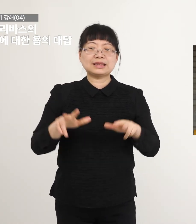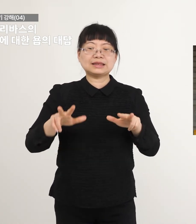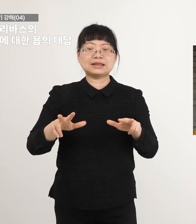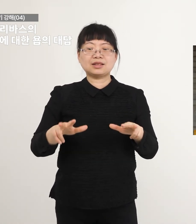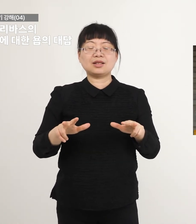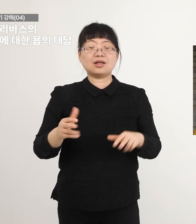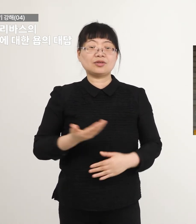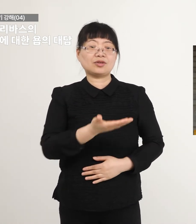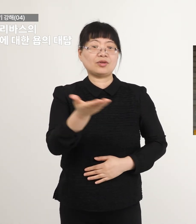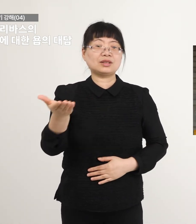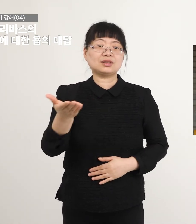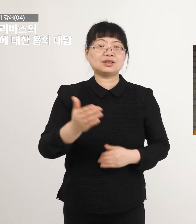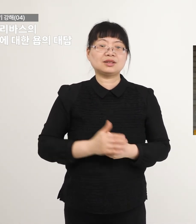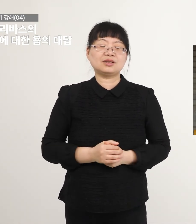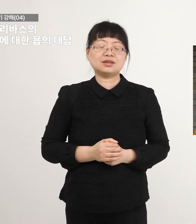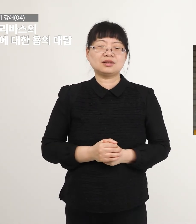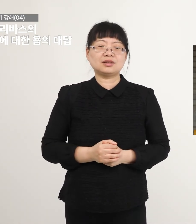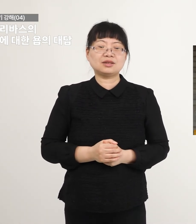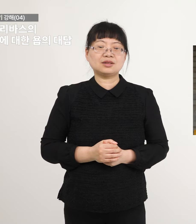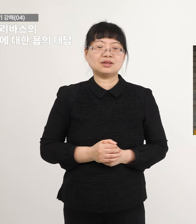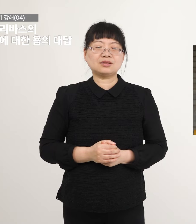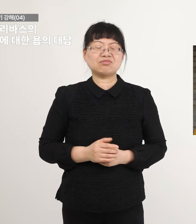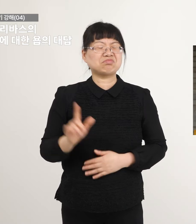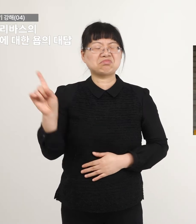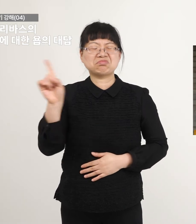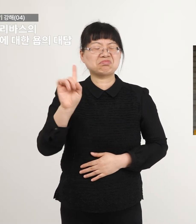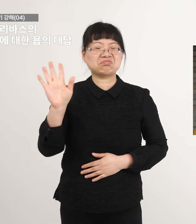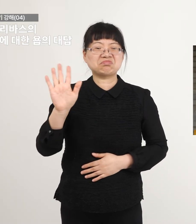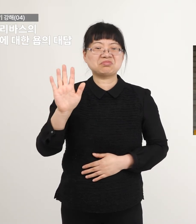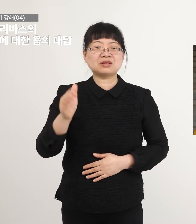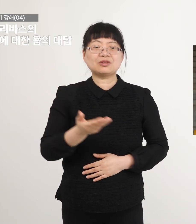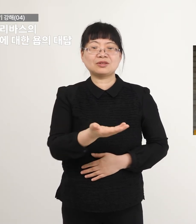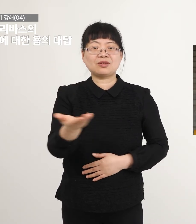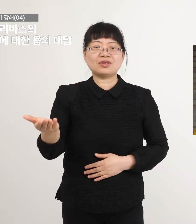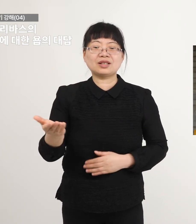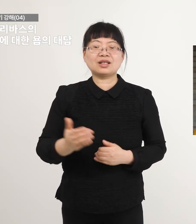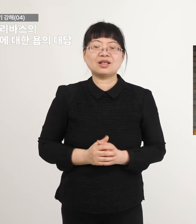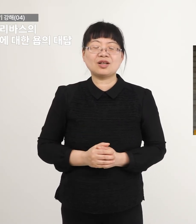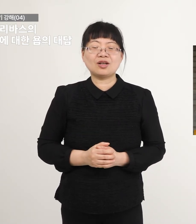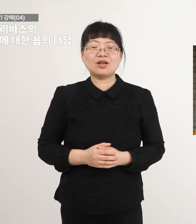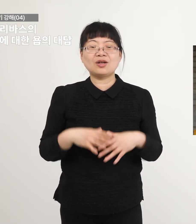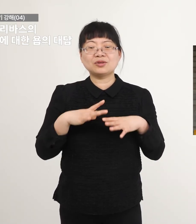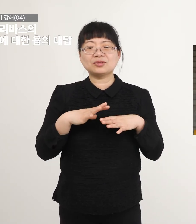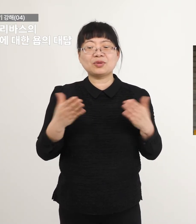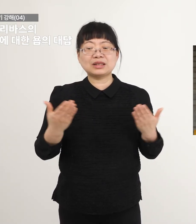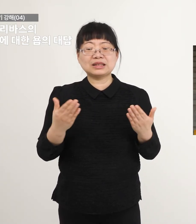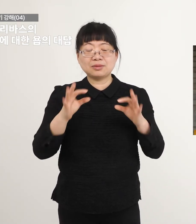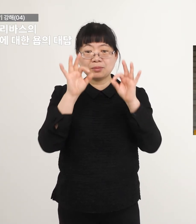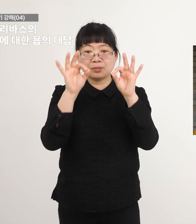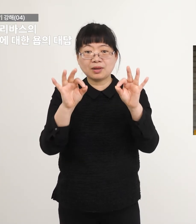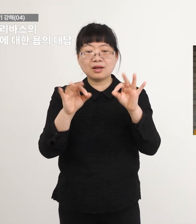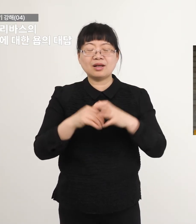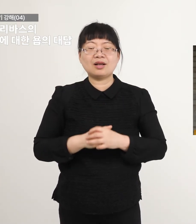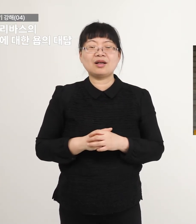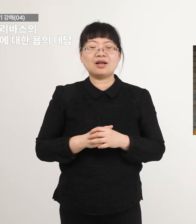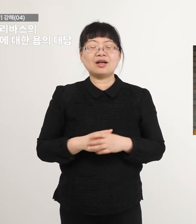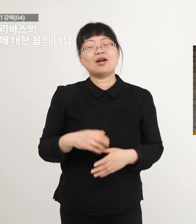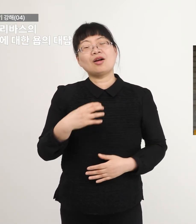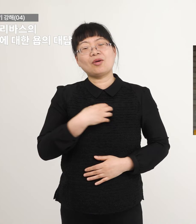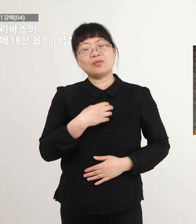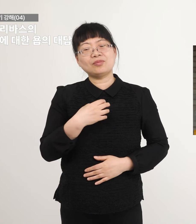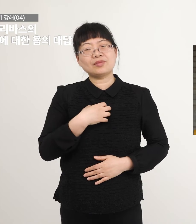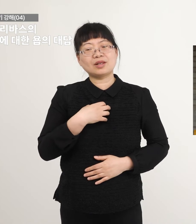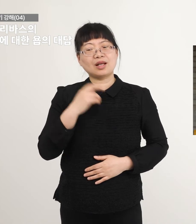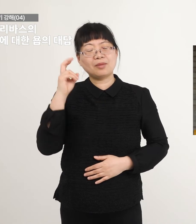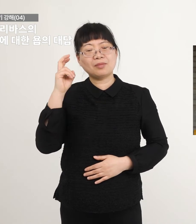이제 너희는 아무것도 아니로구나. 너희가 두려운 일을 본즉